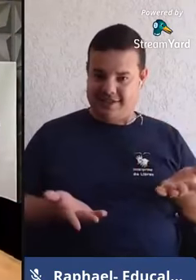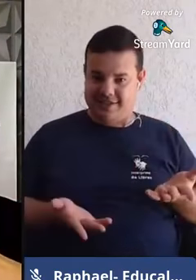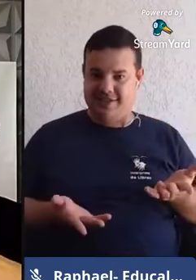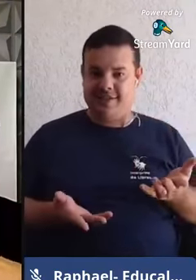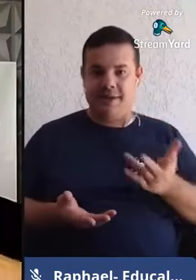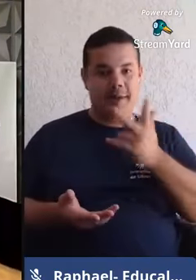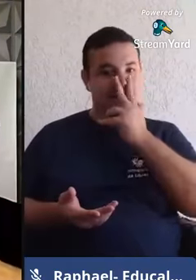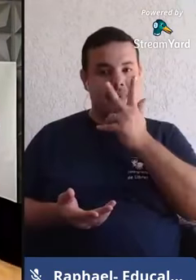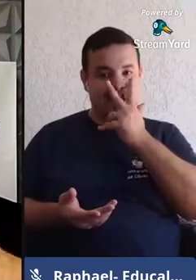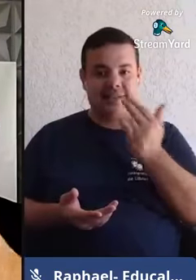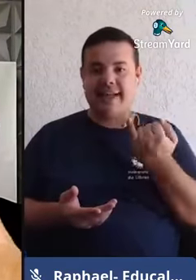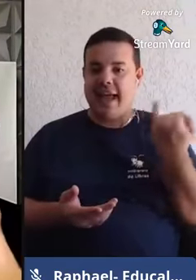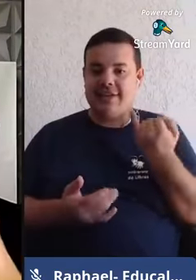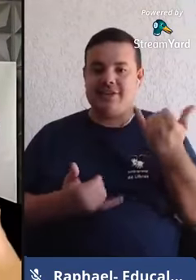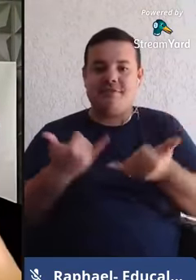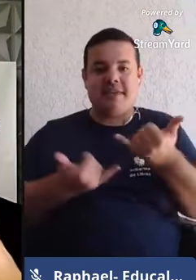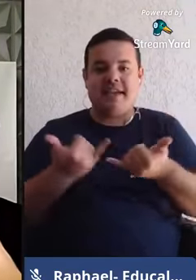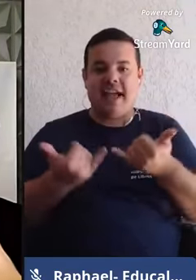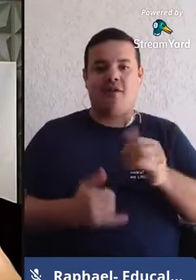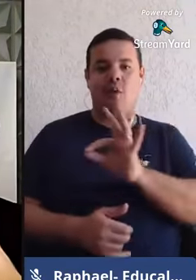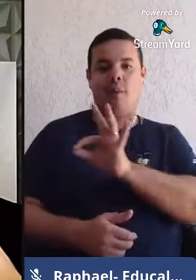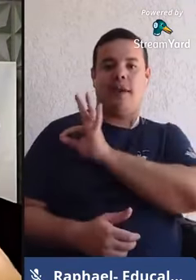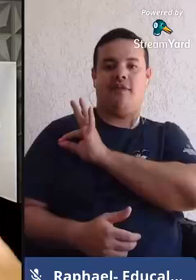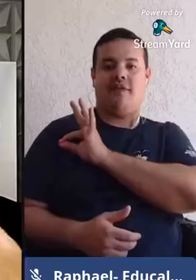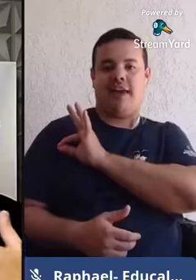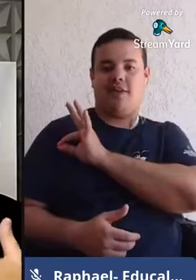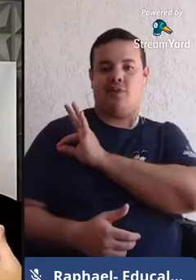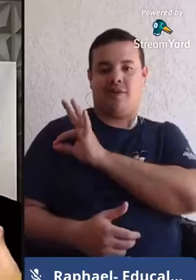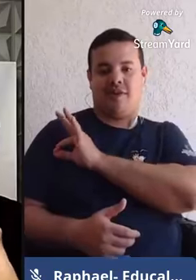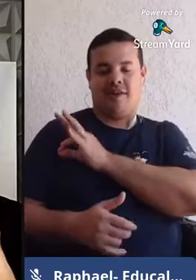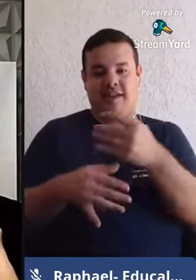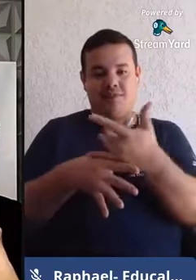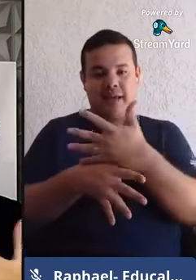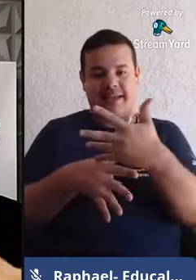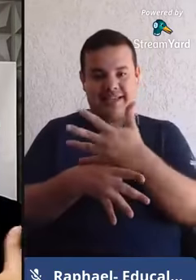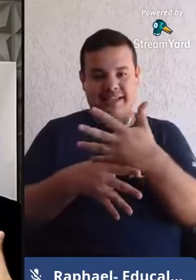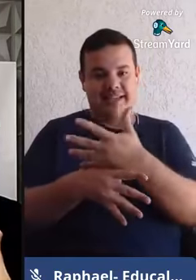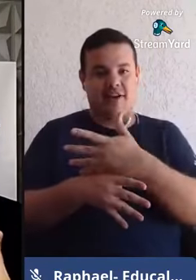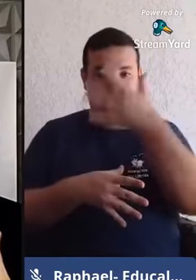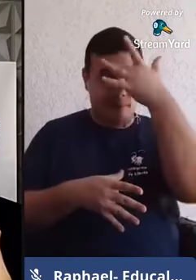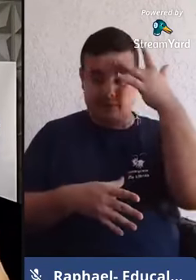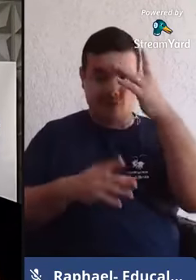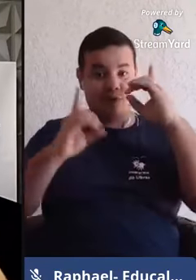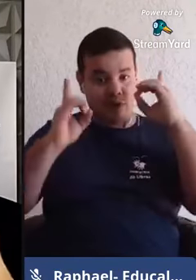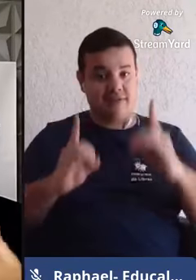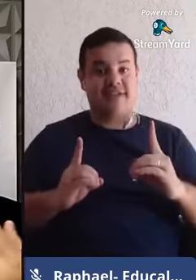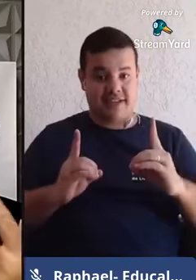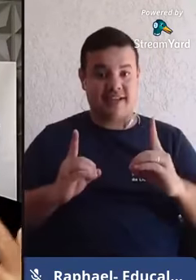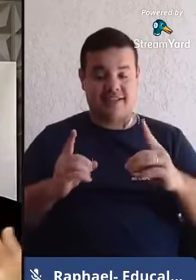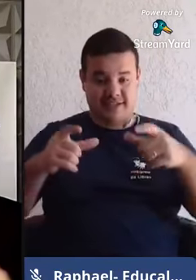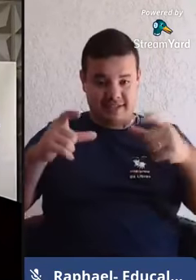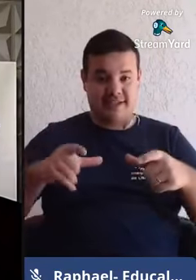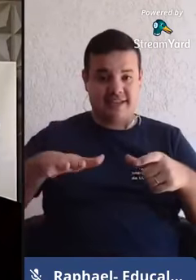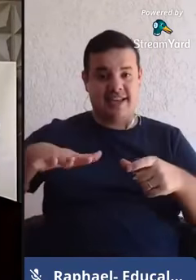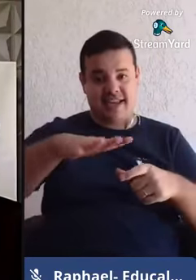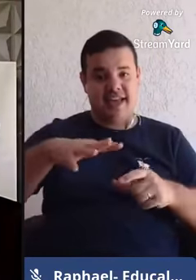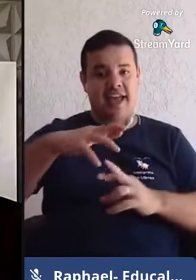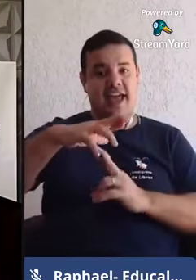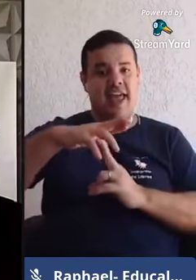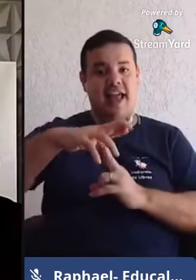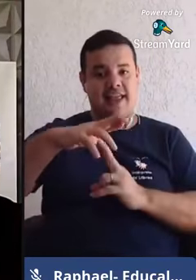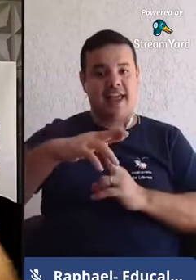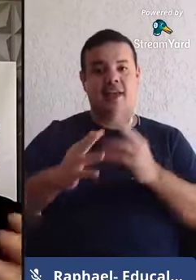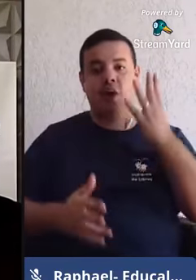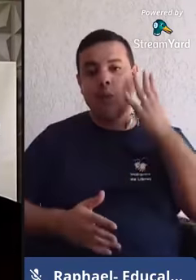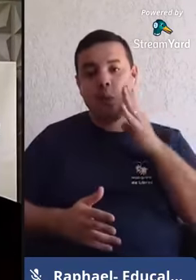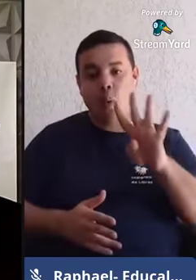prefeito de uma cidade formada para pessoa com deficiência. E para essa cidade, que era a Reatec na época, esses 4 dias de feira, vinha